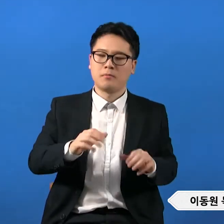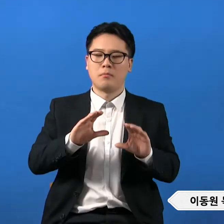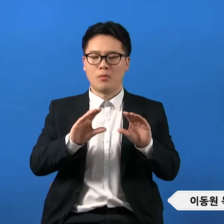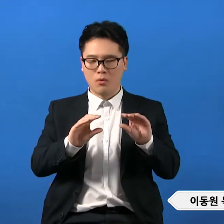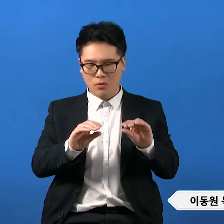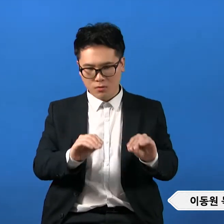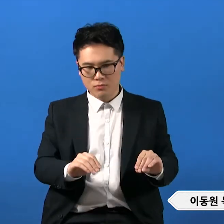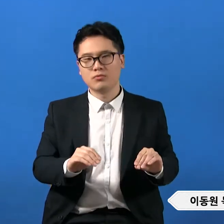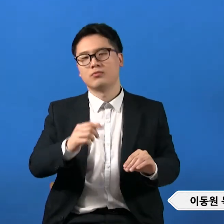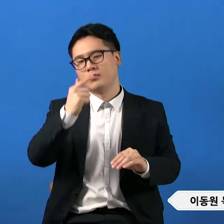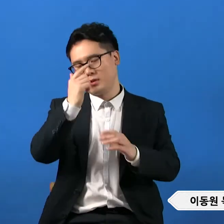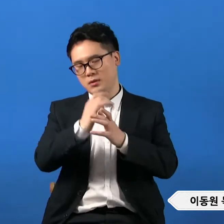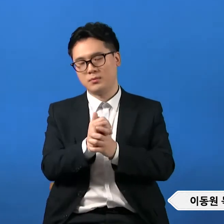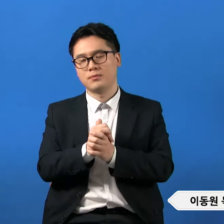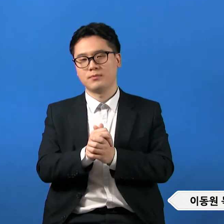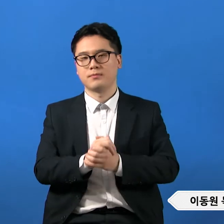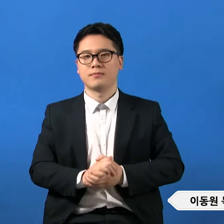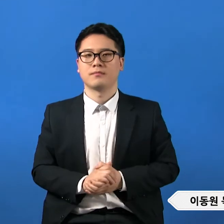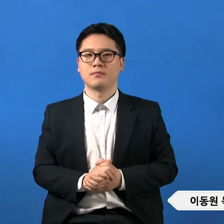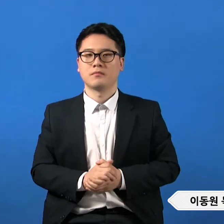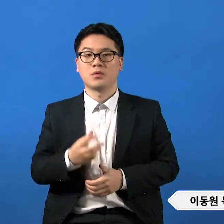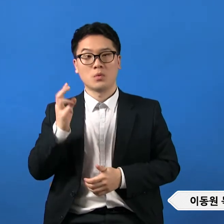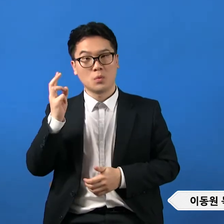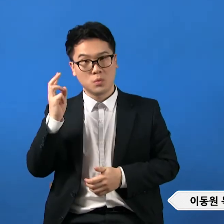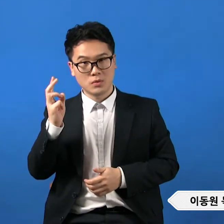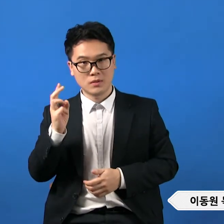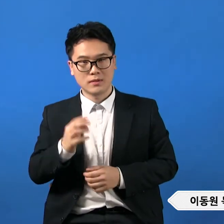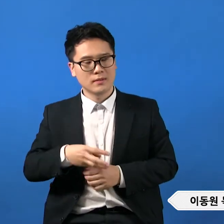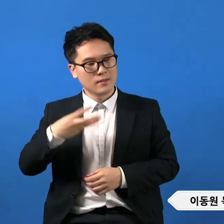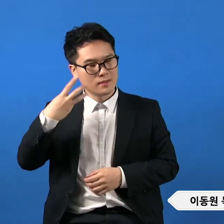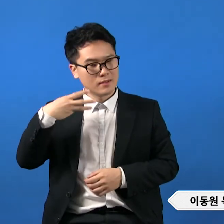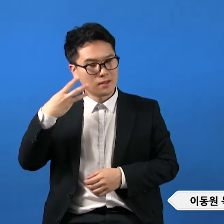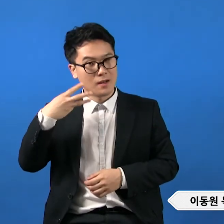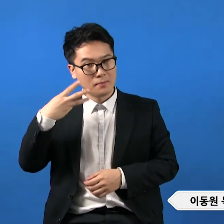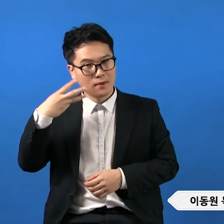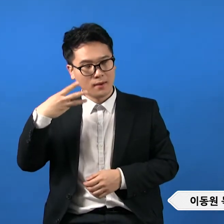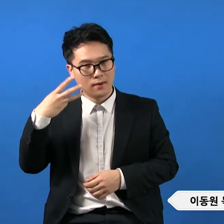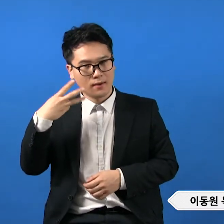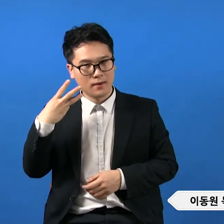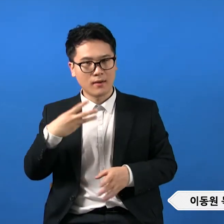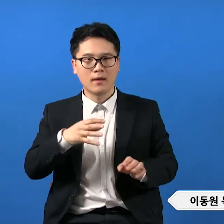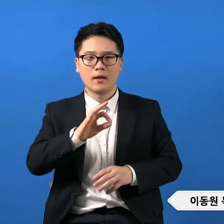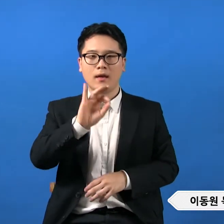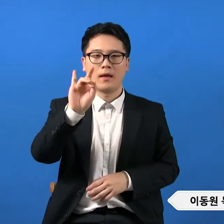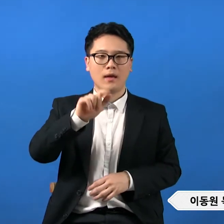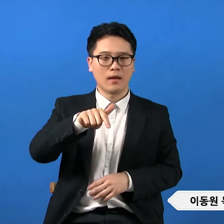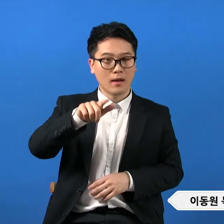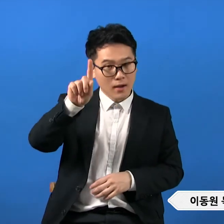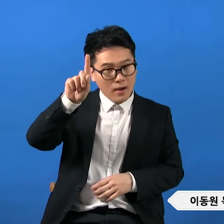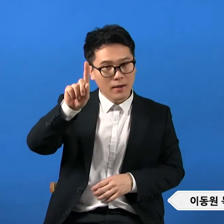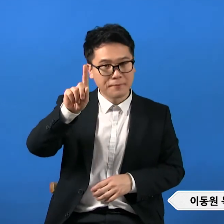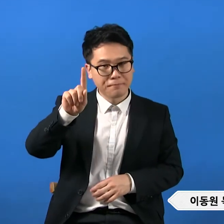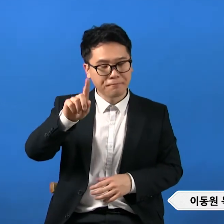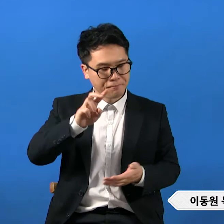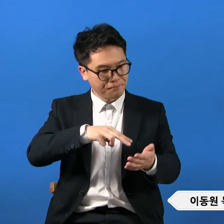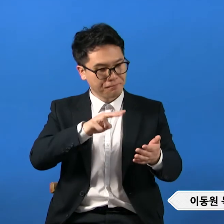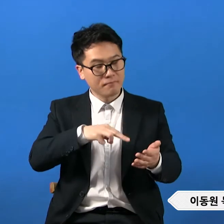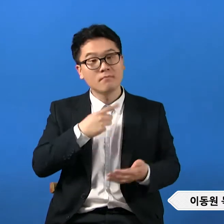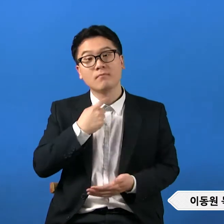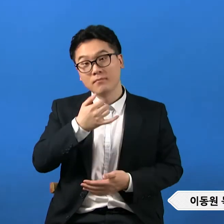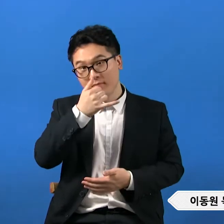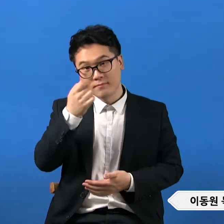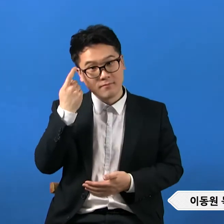것입니다. 혹시 예레미야 애가를 읽어보신 적이 있습니까? 예레미야서에 바로 따라오는 예레미야